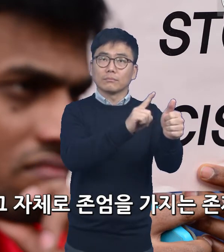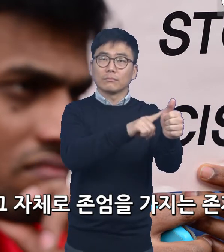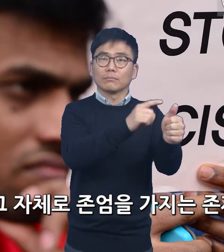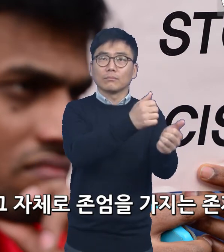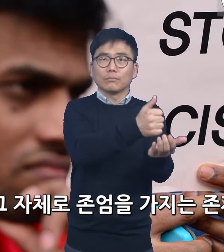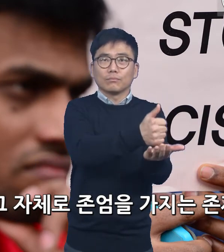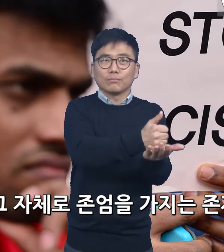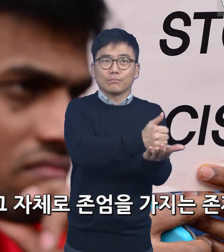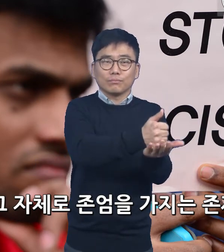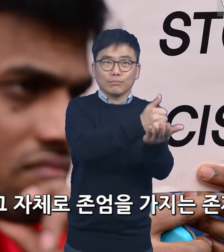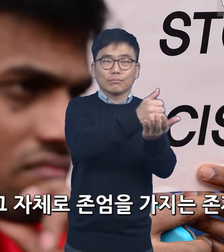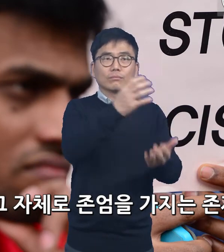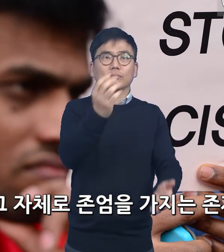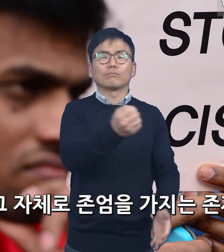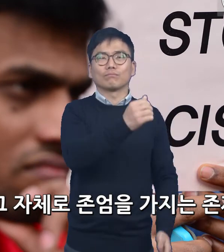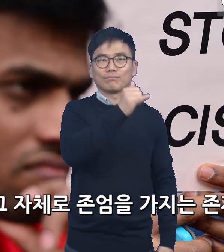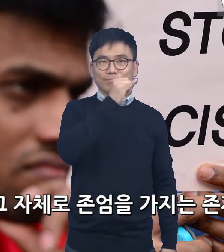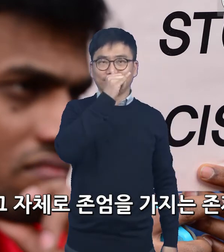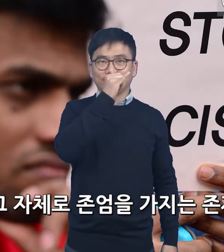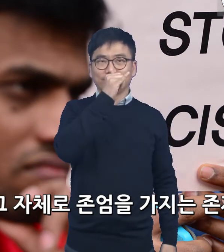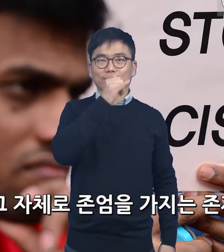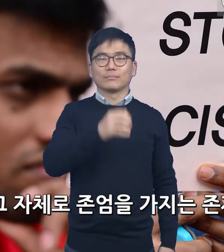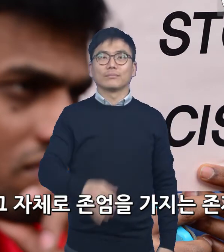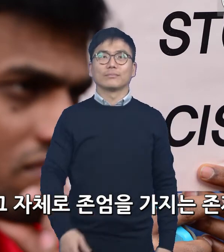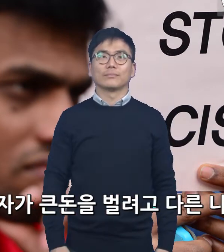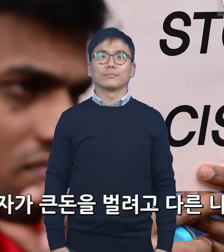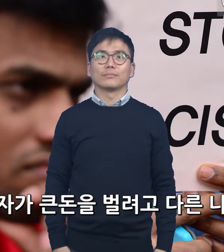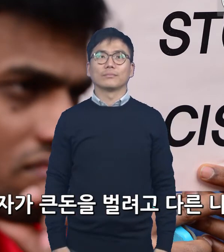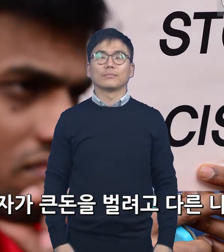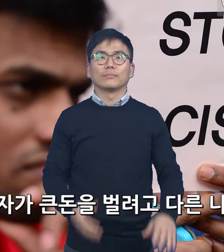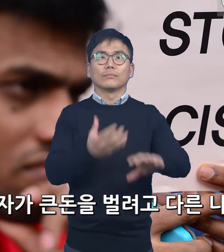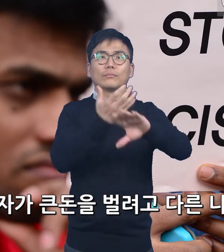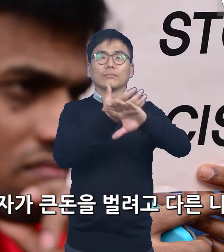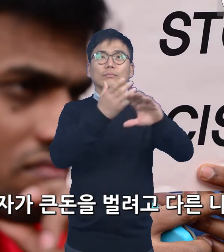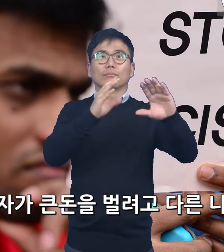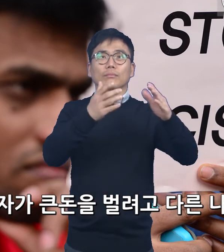사람은 그 자체로 존엄을 가지는 존재입니다.